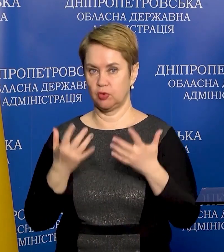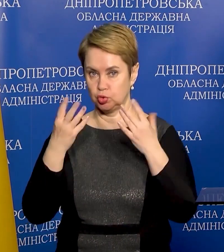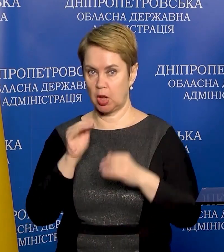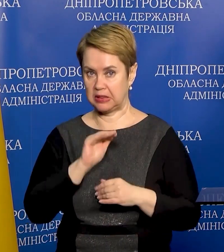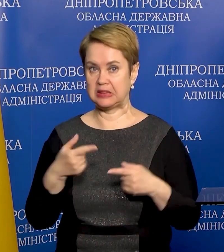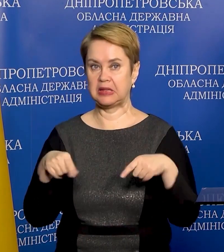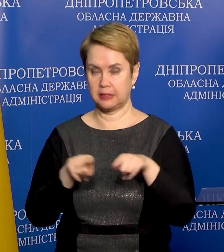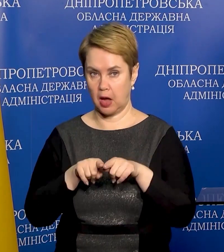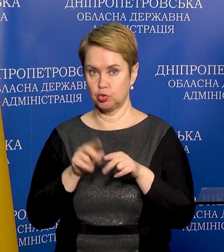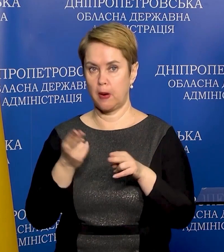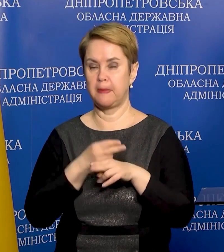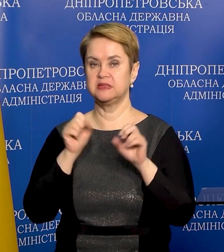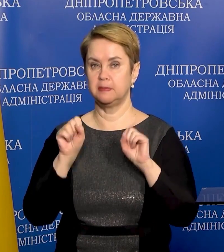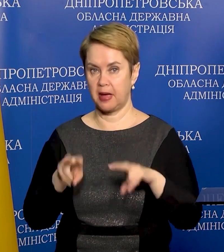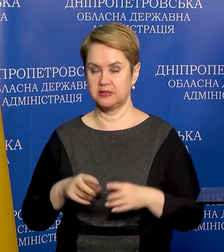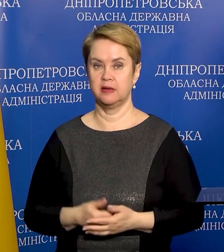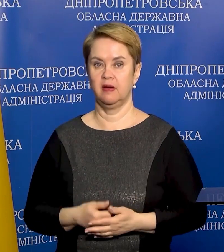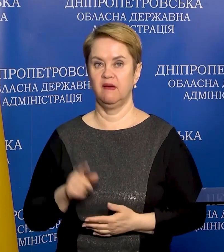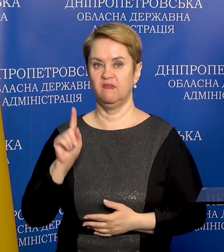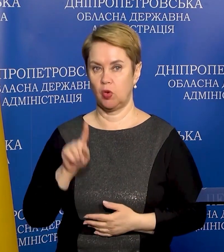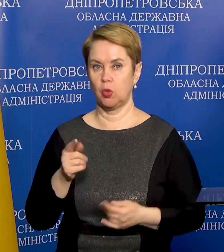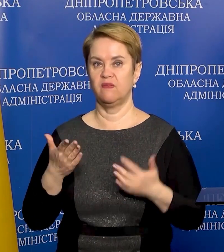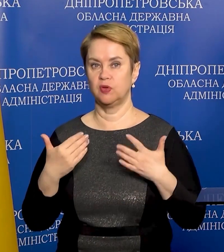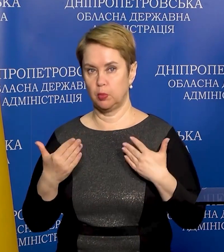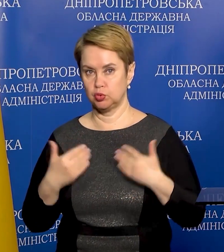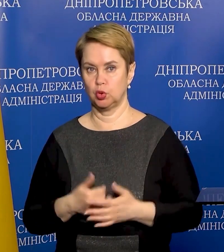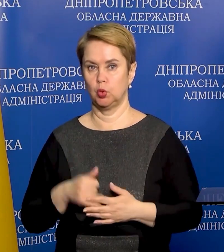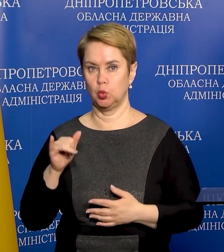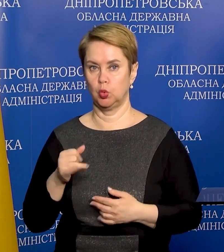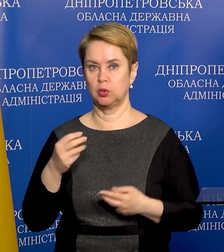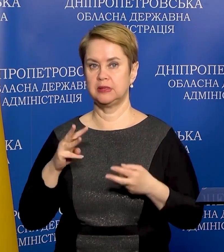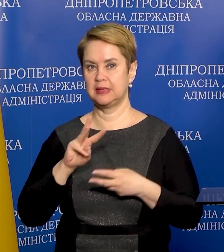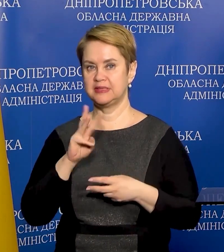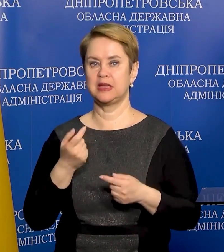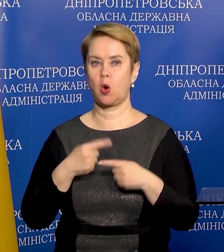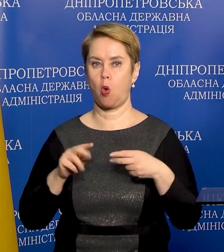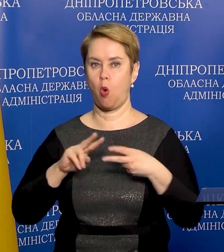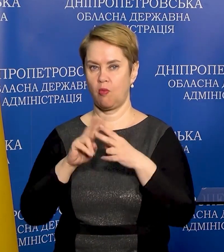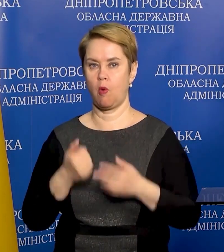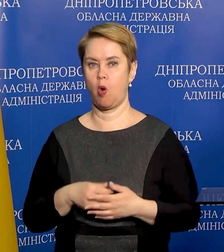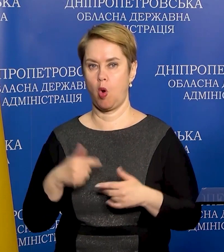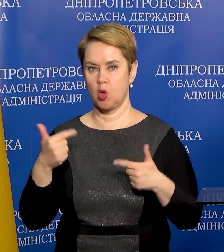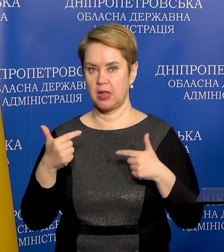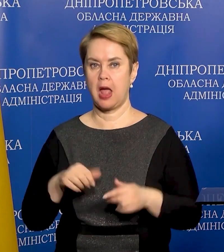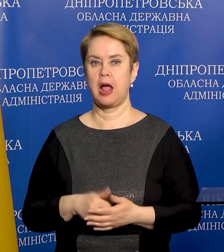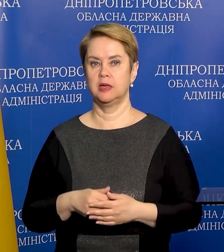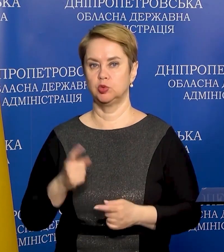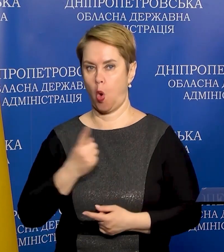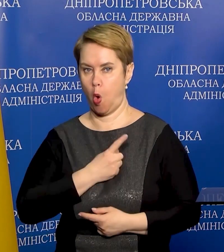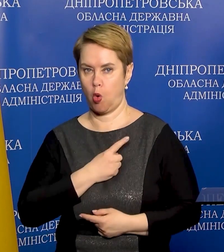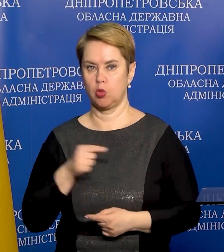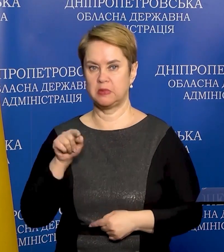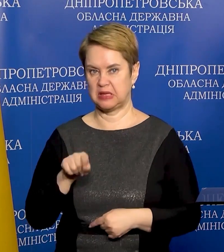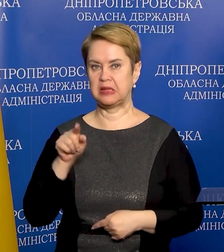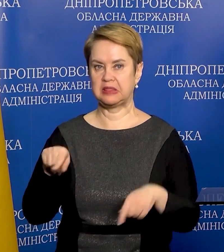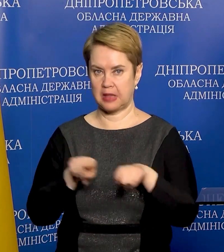день діти також в безпеці, вони відпочивають у тризірковому готелі з охороною, тобто